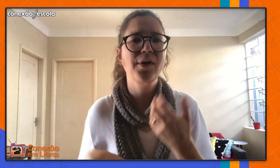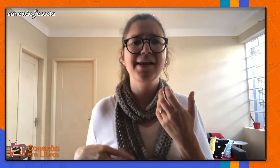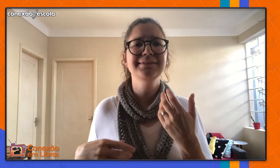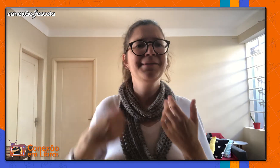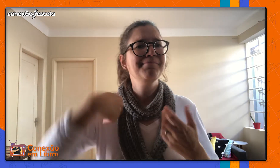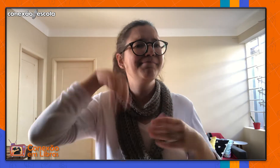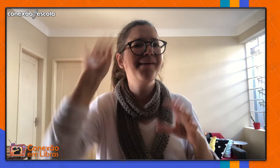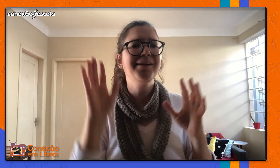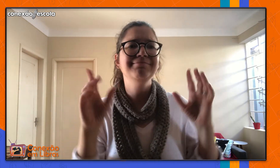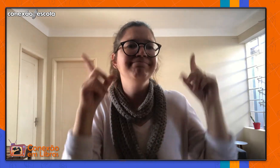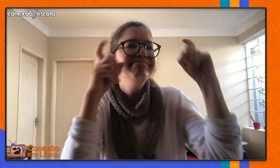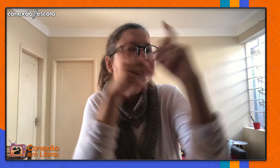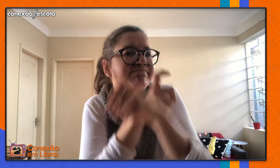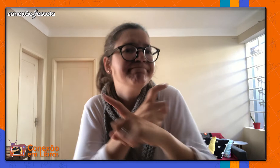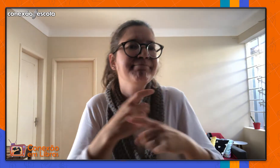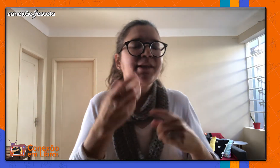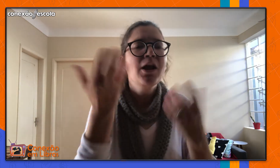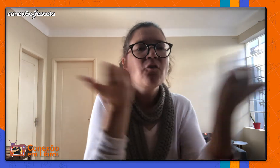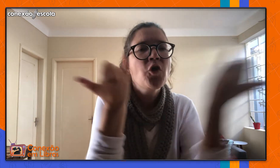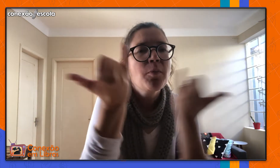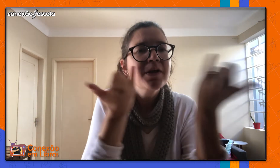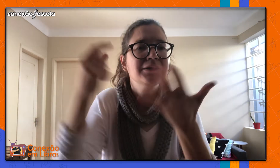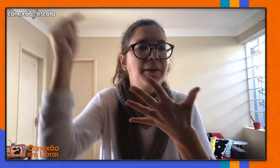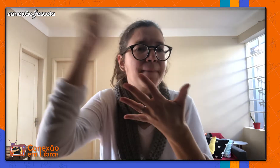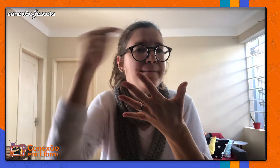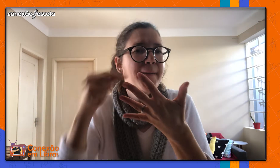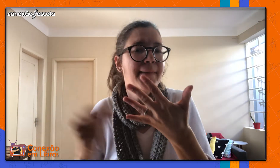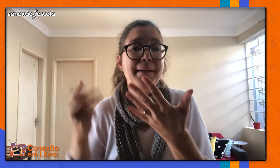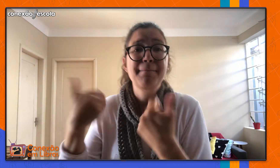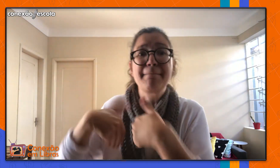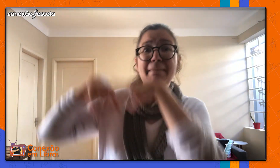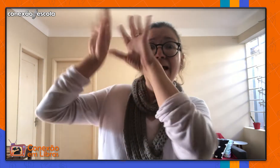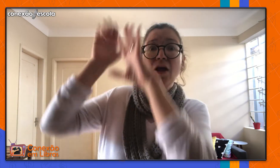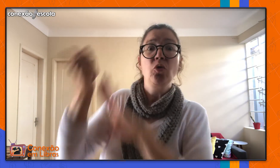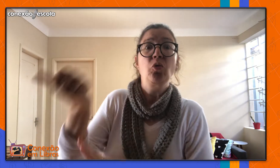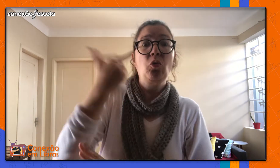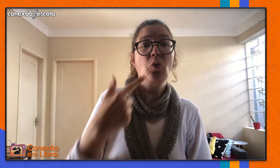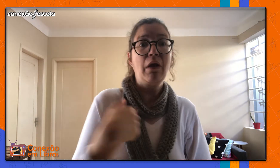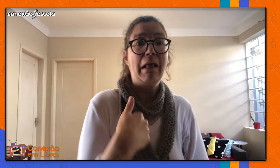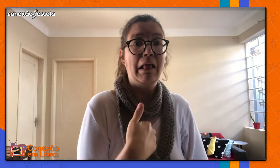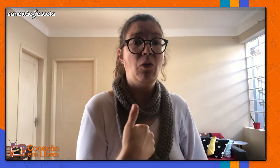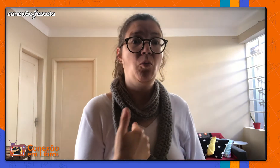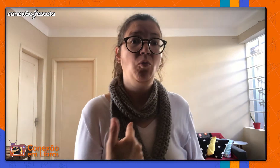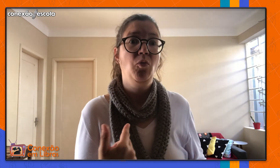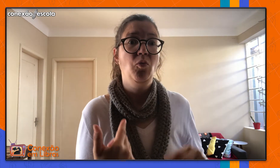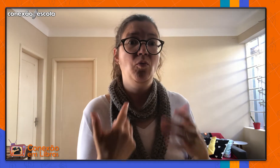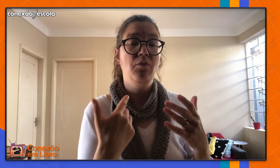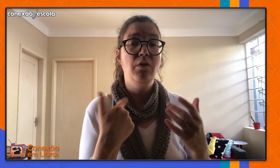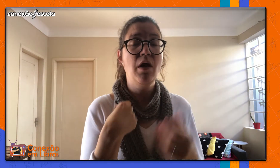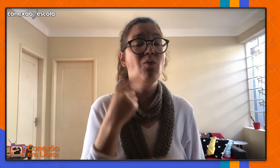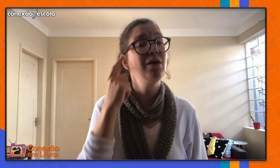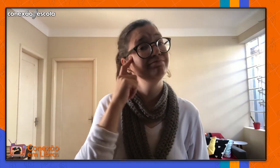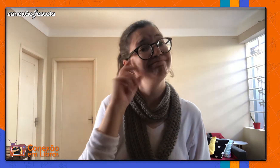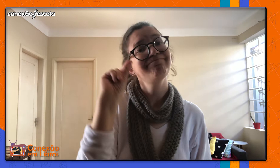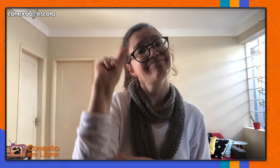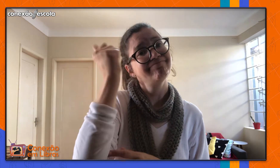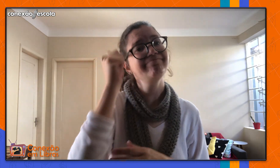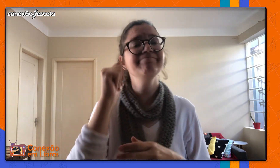que tinham dúvidas, que me perguntavam e mostravam suas dificuldades eram as famílias ouvintes. E eles me viram como uma referência.